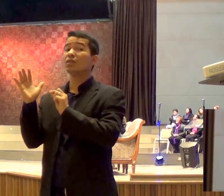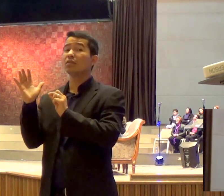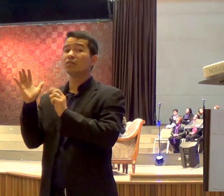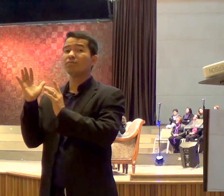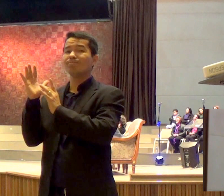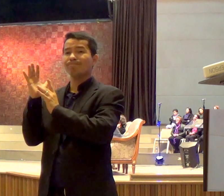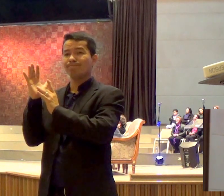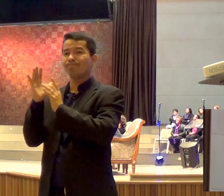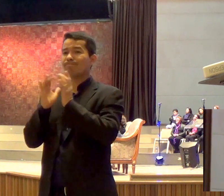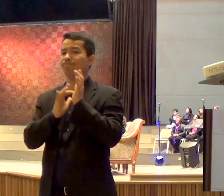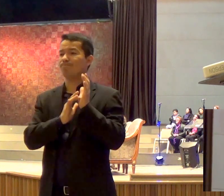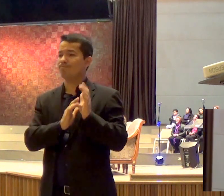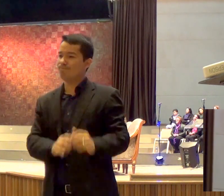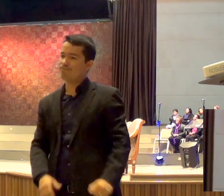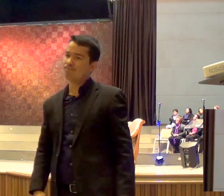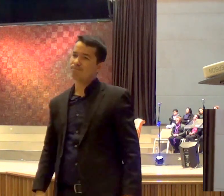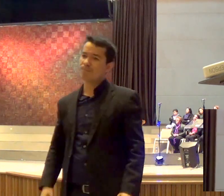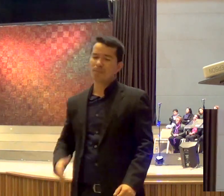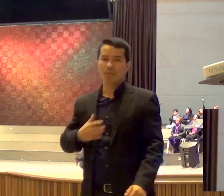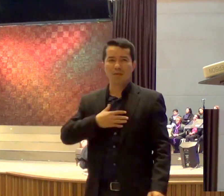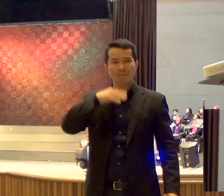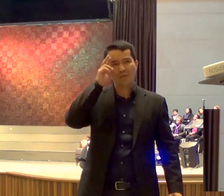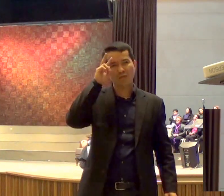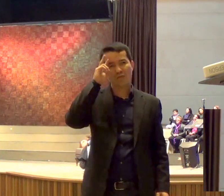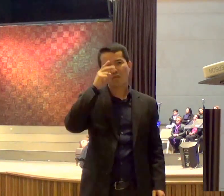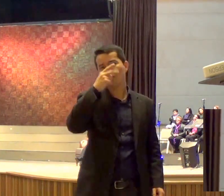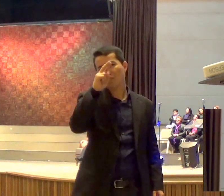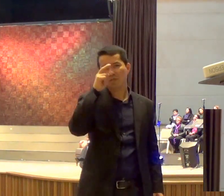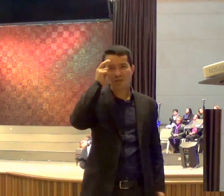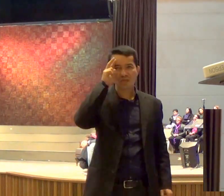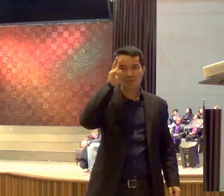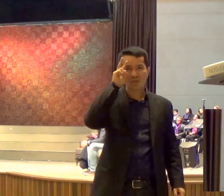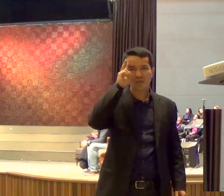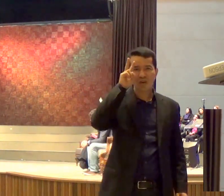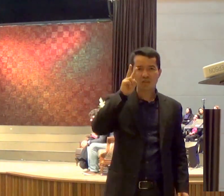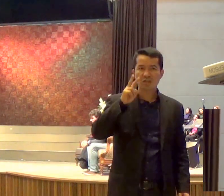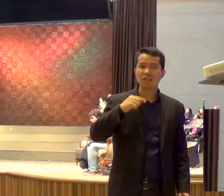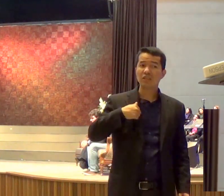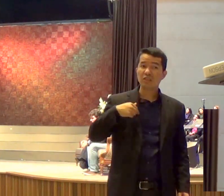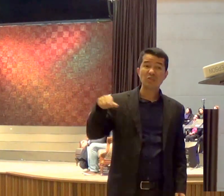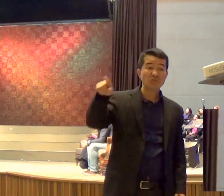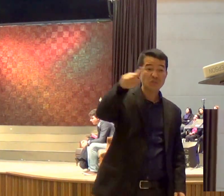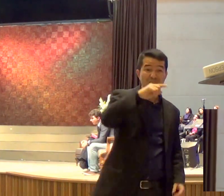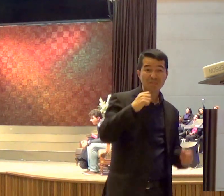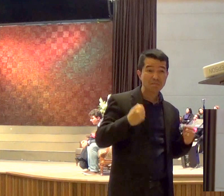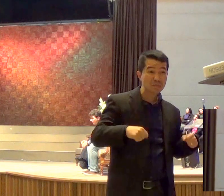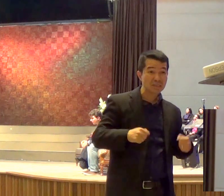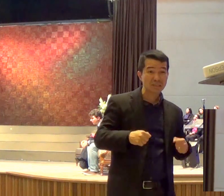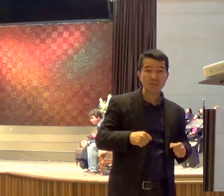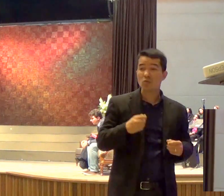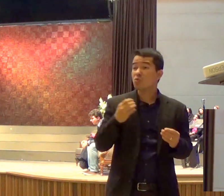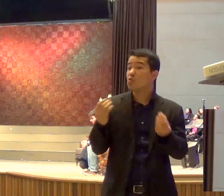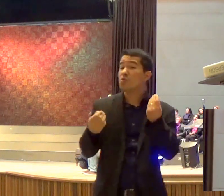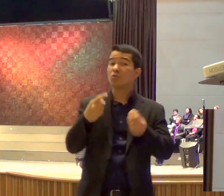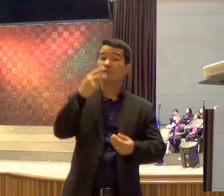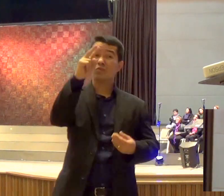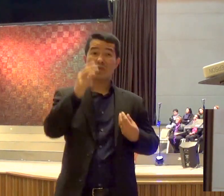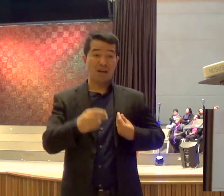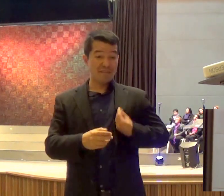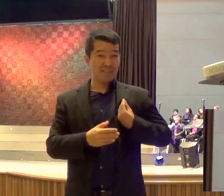é aparente mas está no alicerce sobre o qual você constrói sua